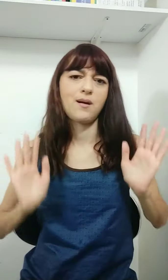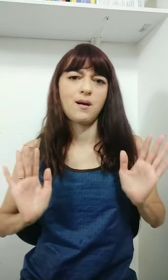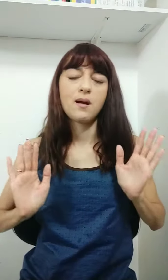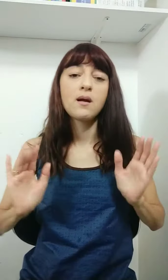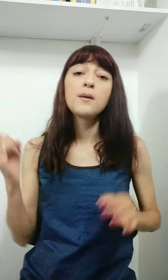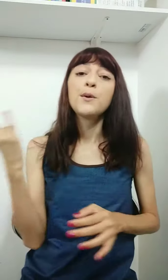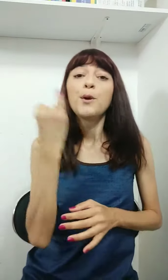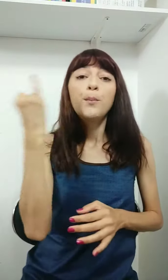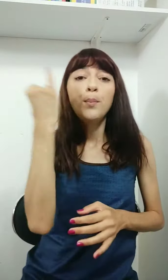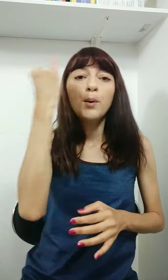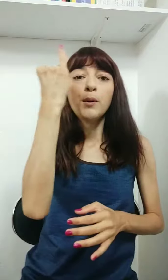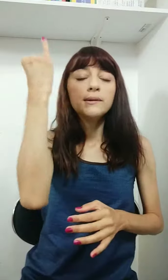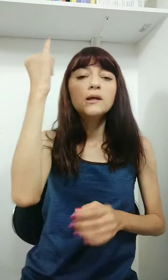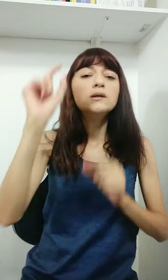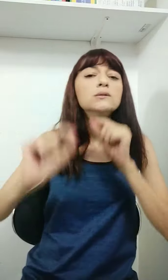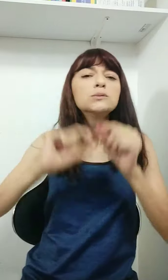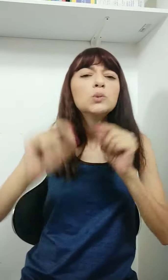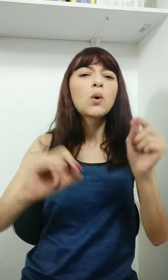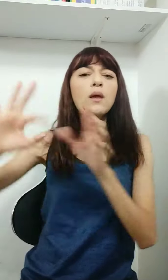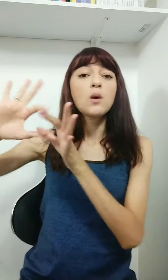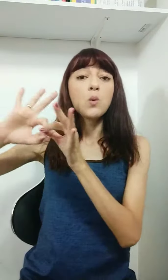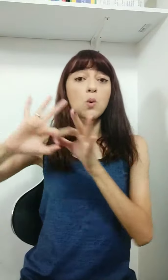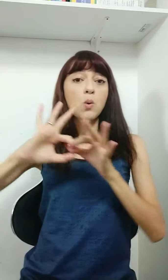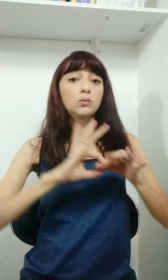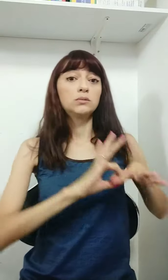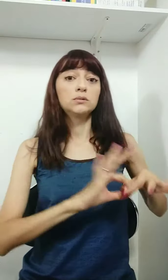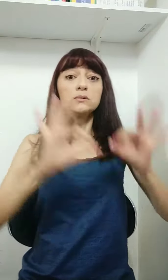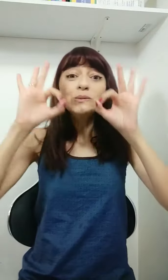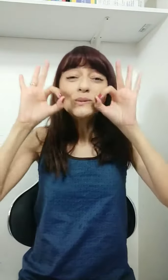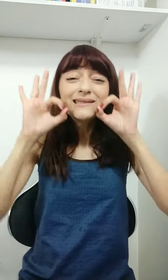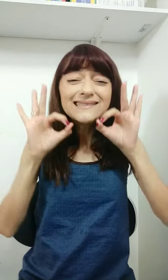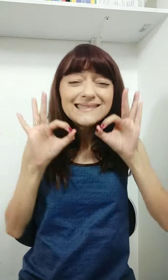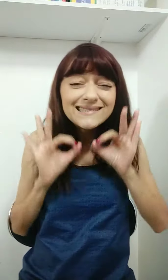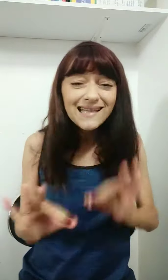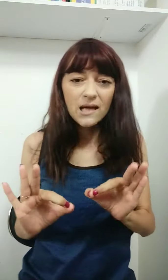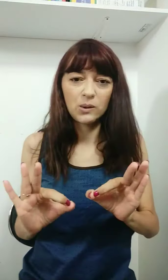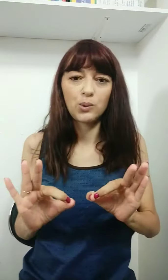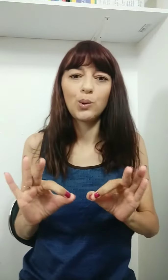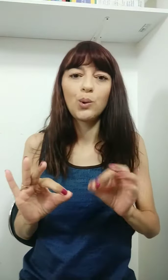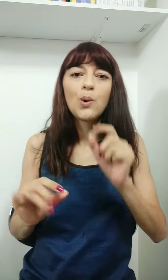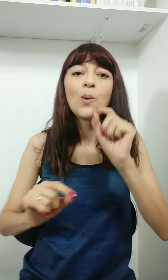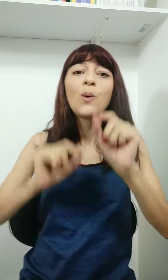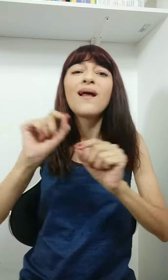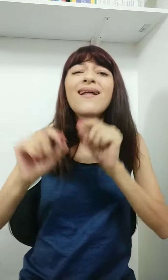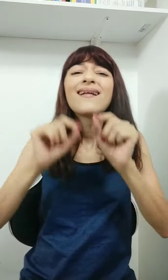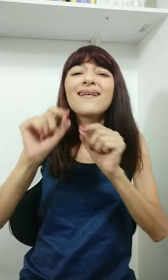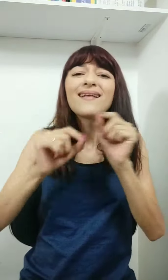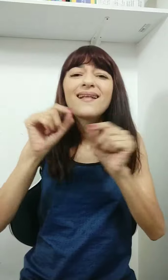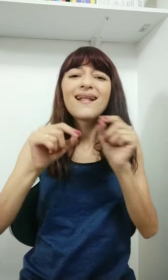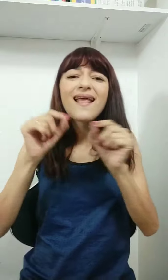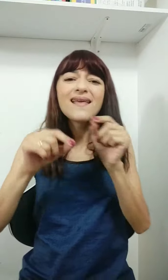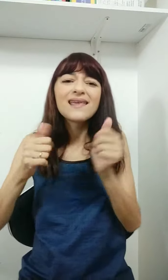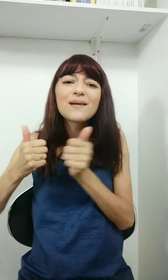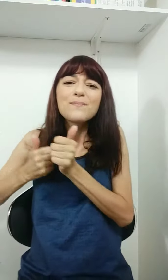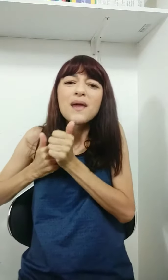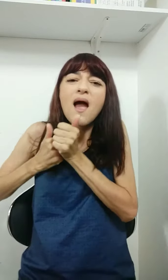vai para outra, elas têm estruturas diferentes, então é muito importante, tá? Muito importante que ele traga, claro, o contexto, né? Ele